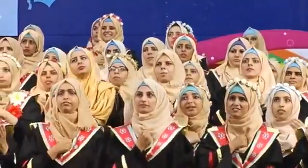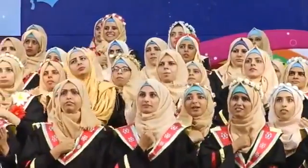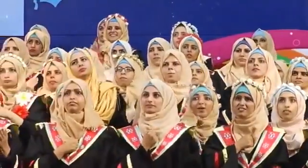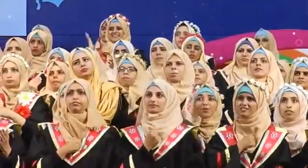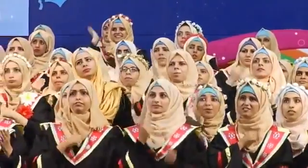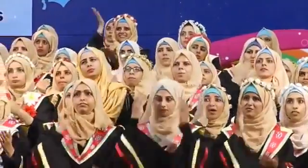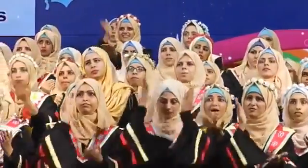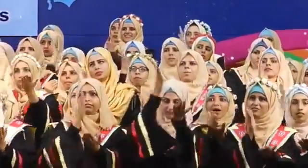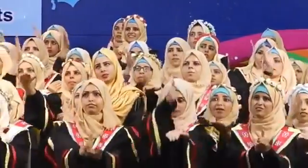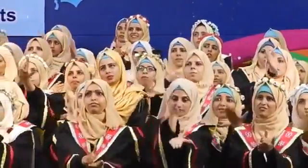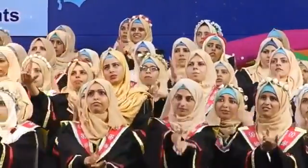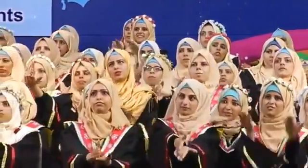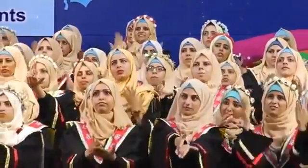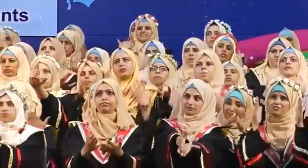للحق فانتسبي،